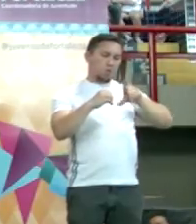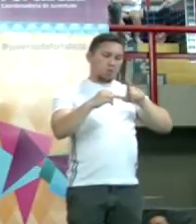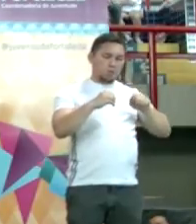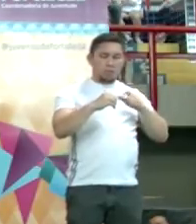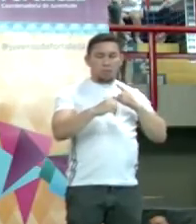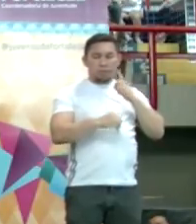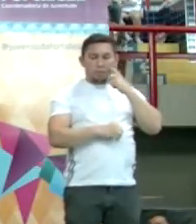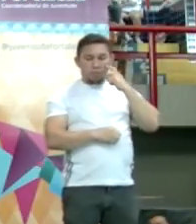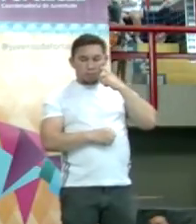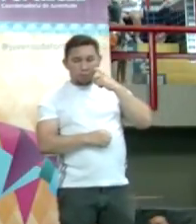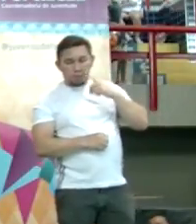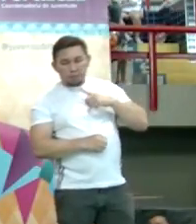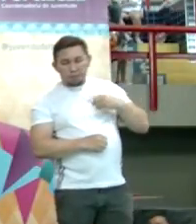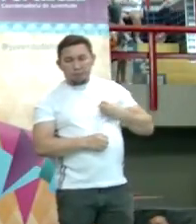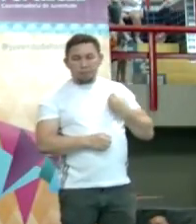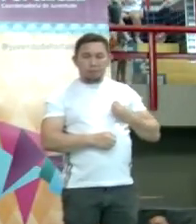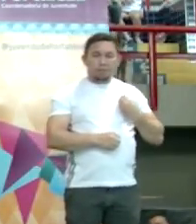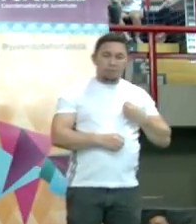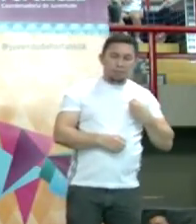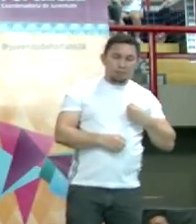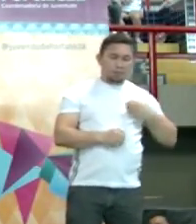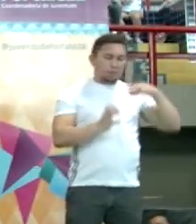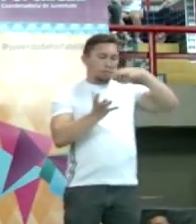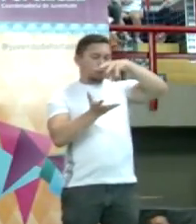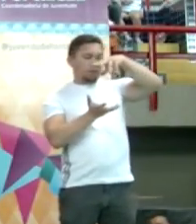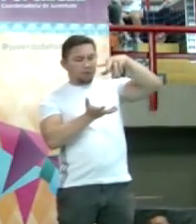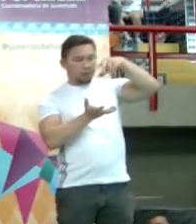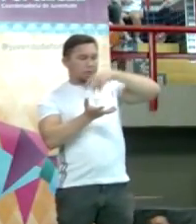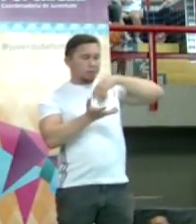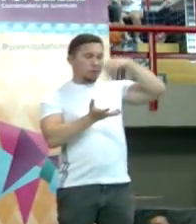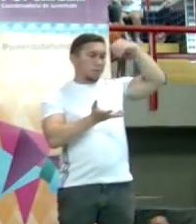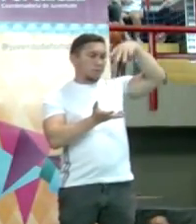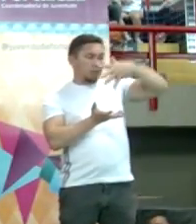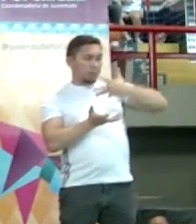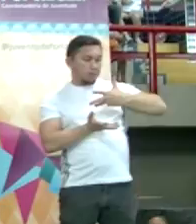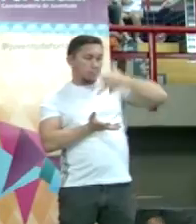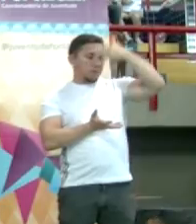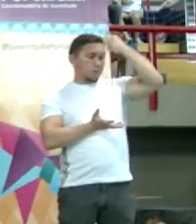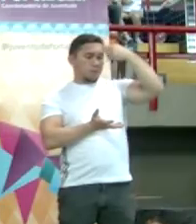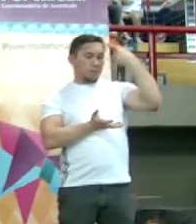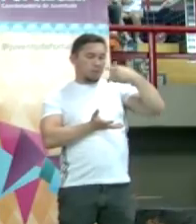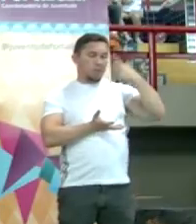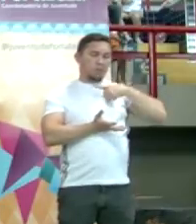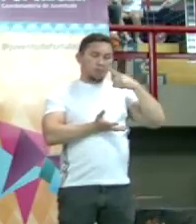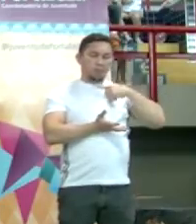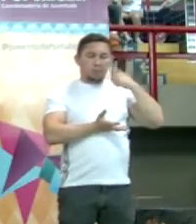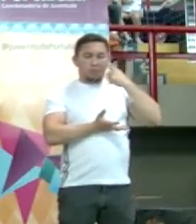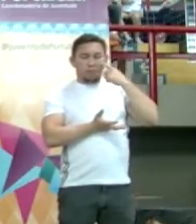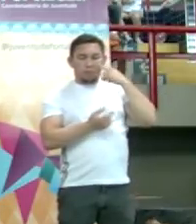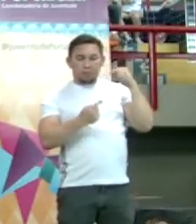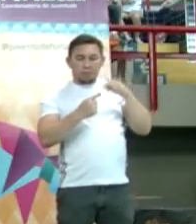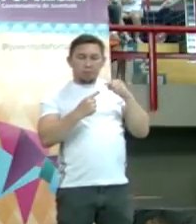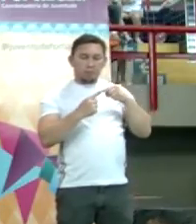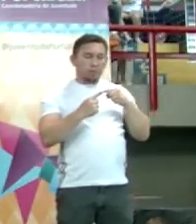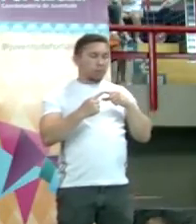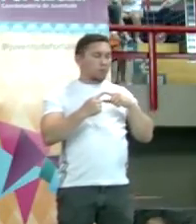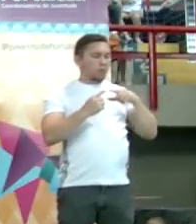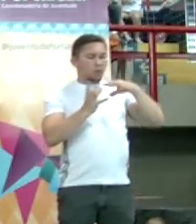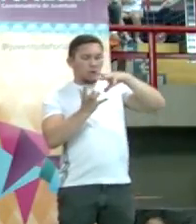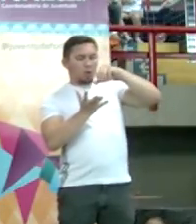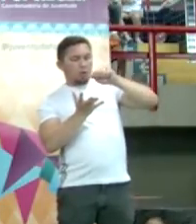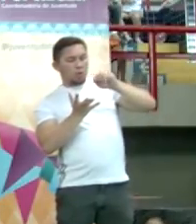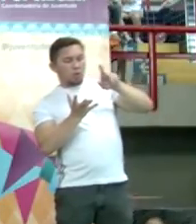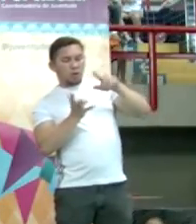objeto é lançado verticalmente na atmosfera terrestre. A velocidade do objeto, a aceleração e a resistência do